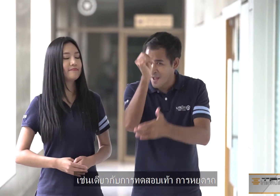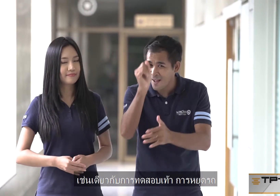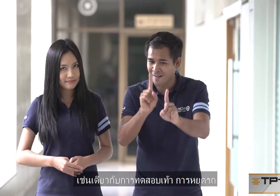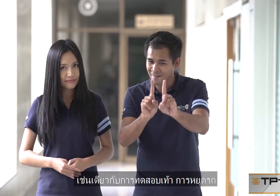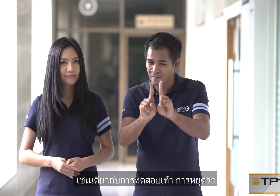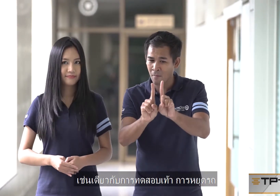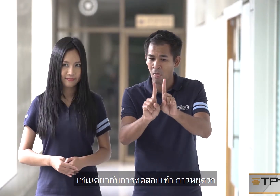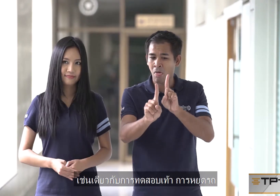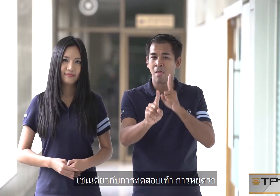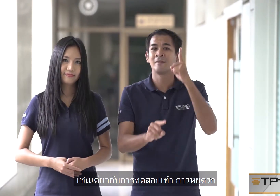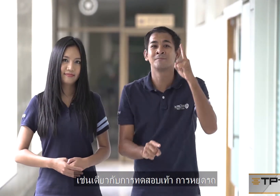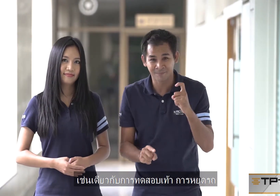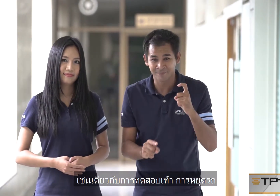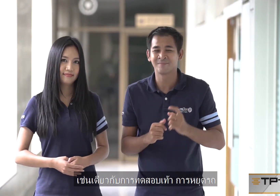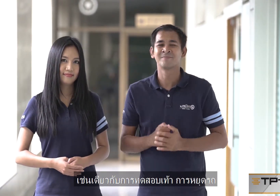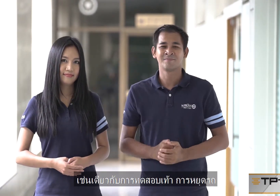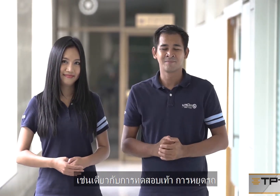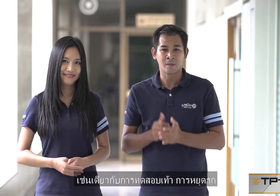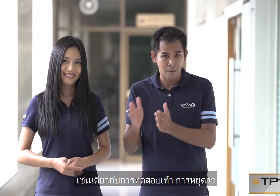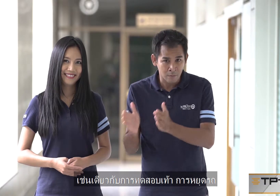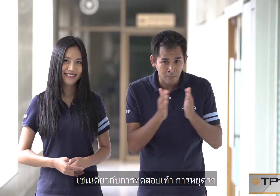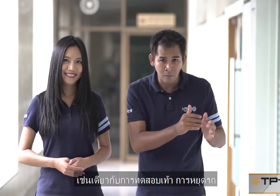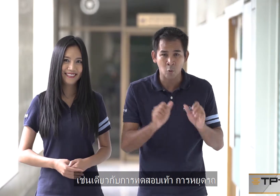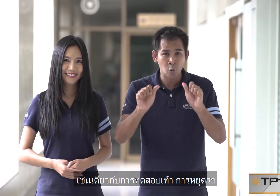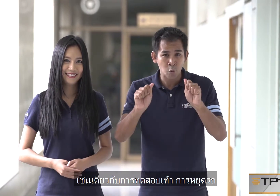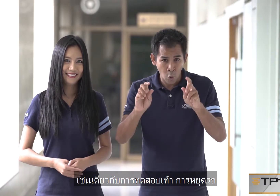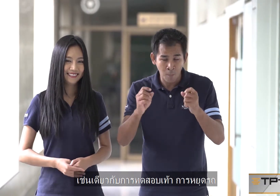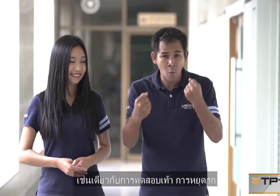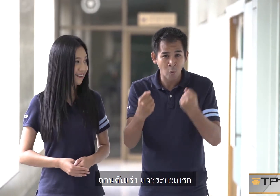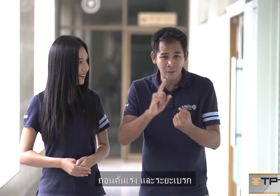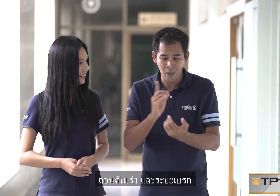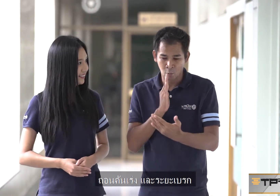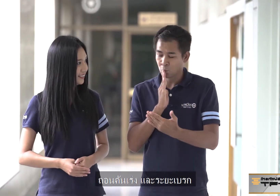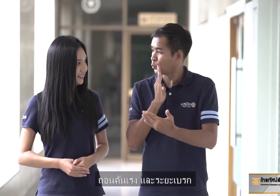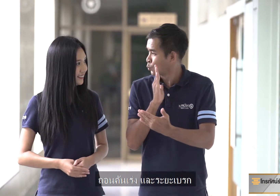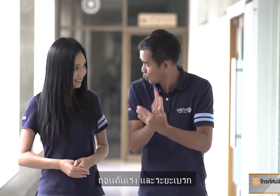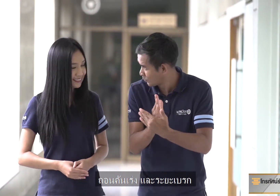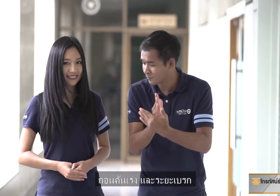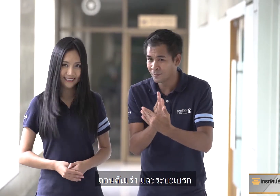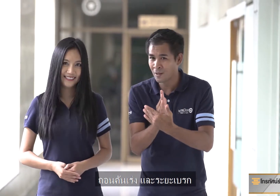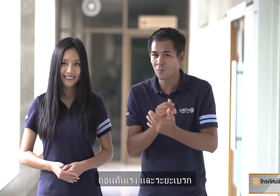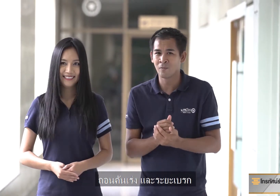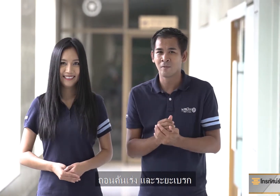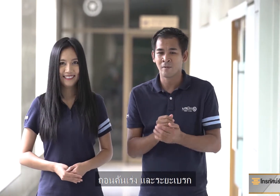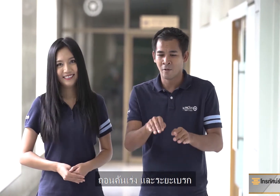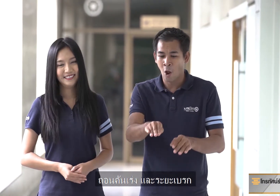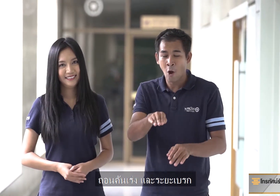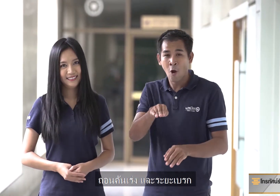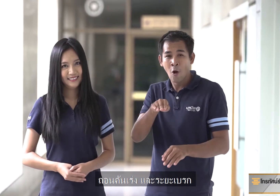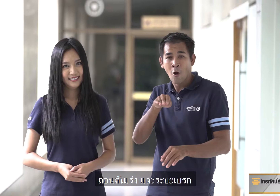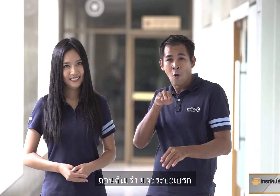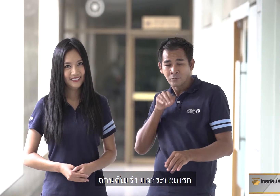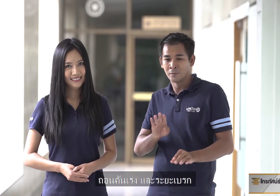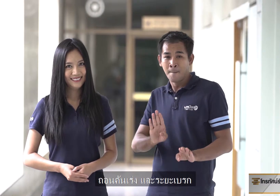เช่นเดียวกับการทดสอบเท้าการหยุดรถถอนคันเร่งและระยะเบร